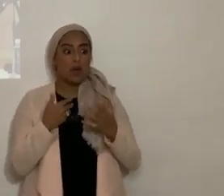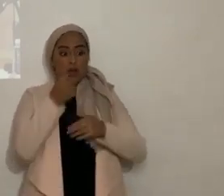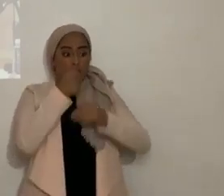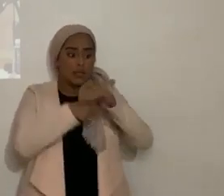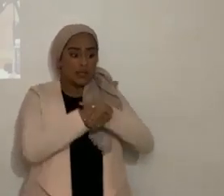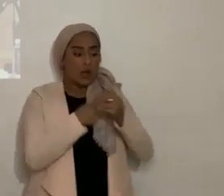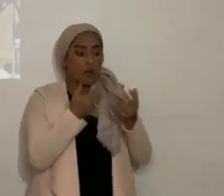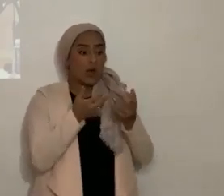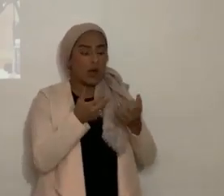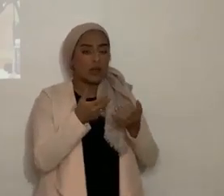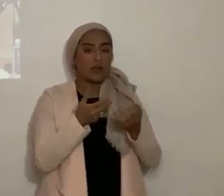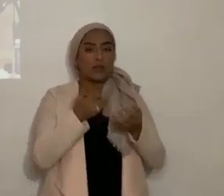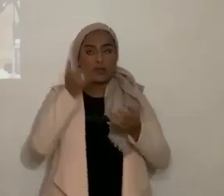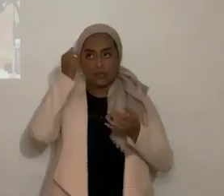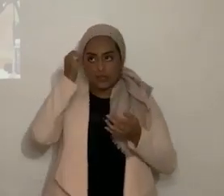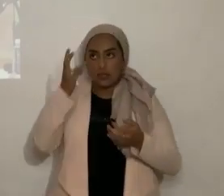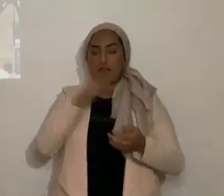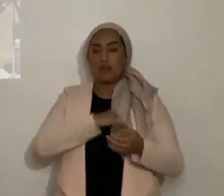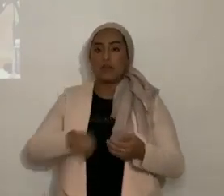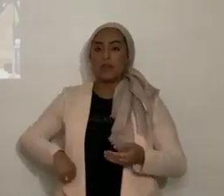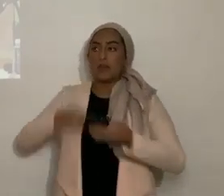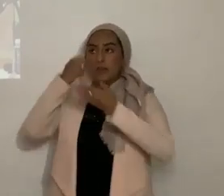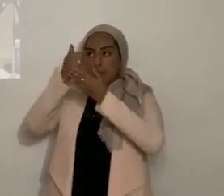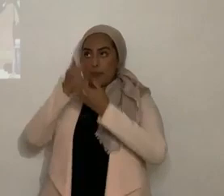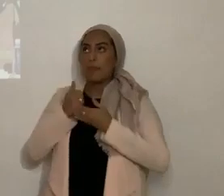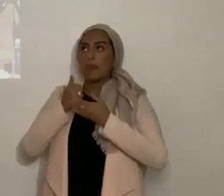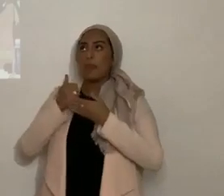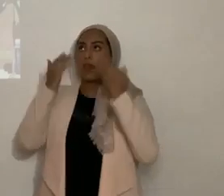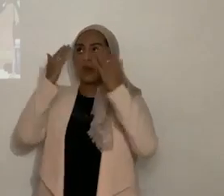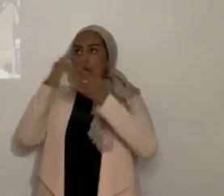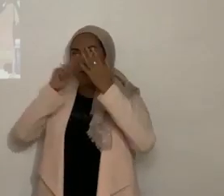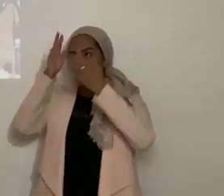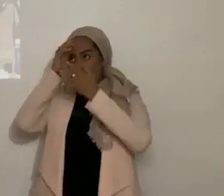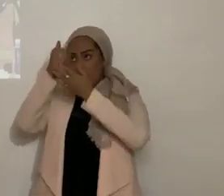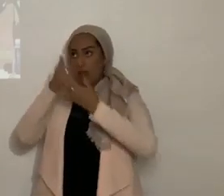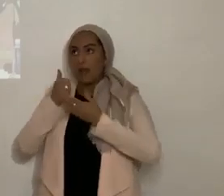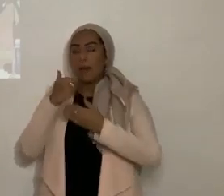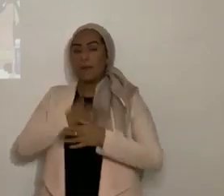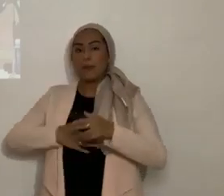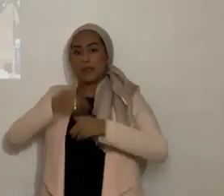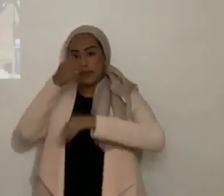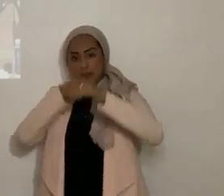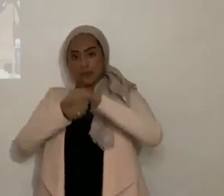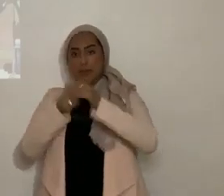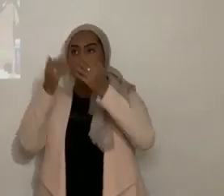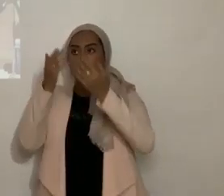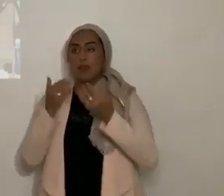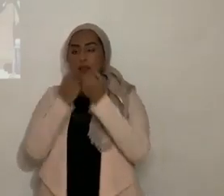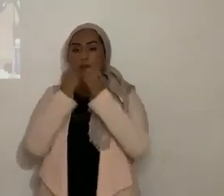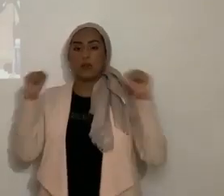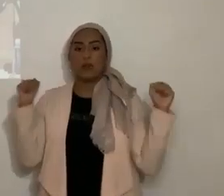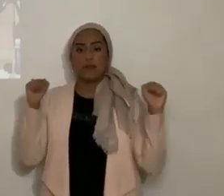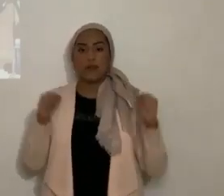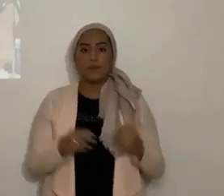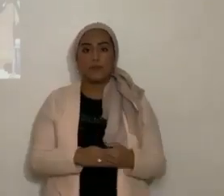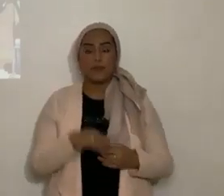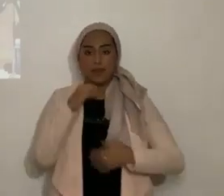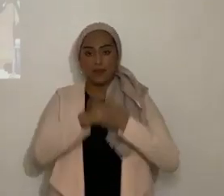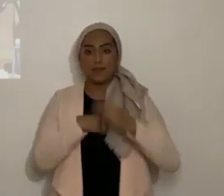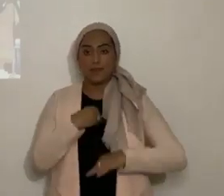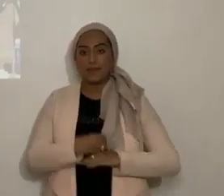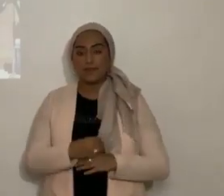y ser guardado. Yahshua HaMashiach, Padre, guárdame, ayúdame, rescátame.